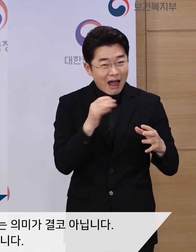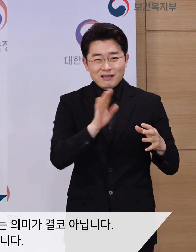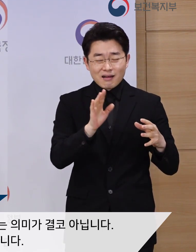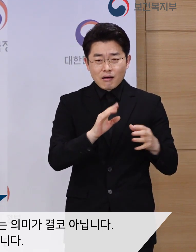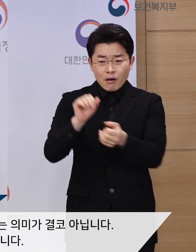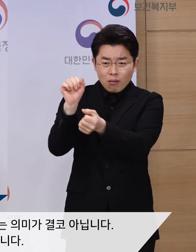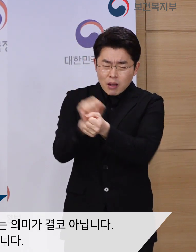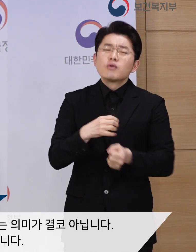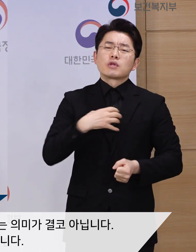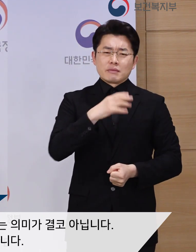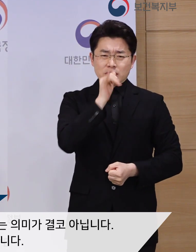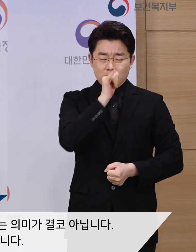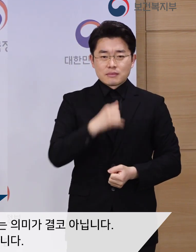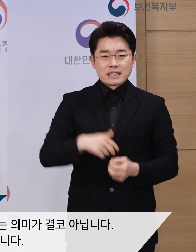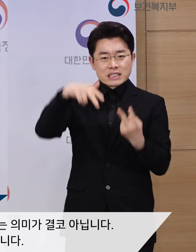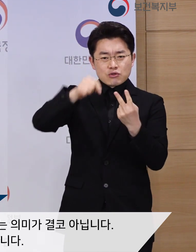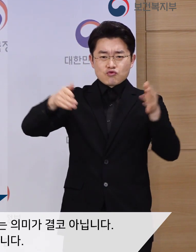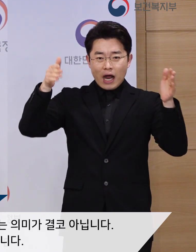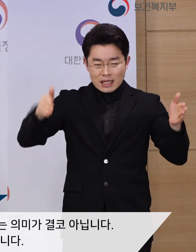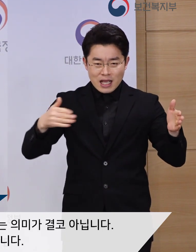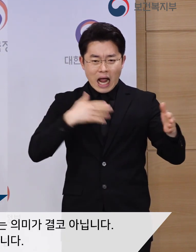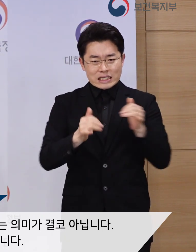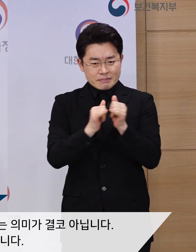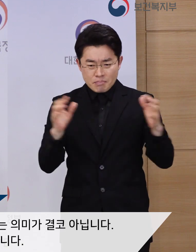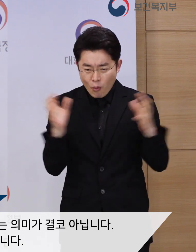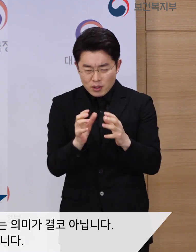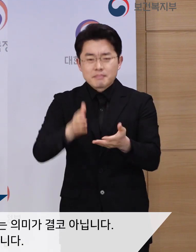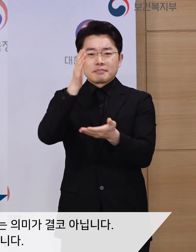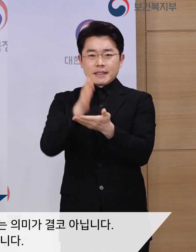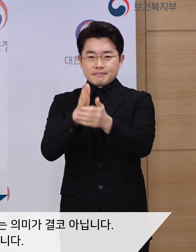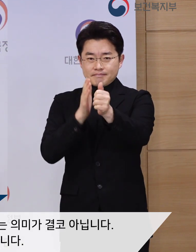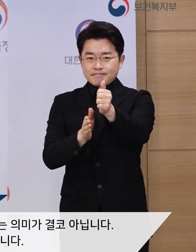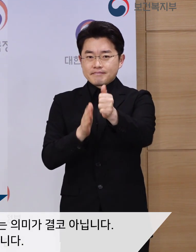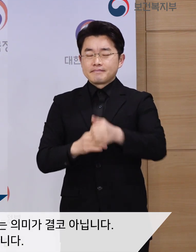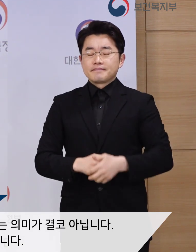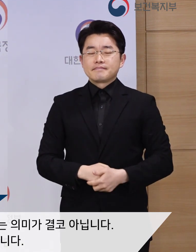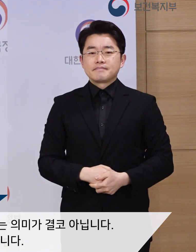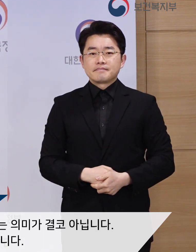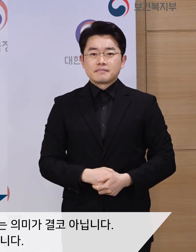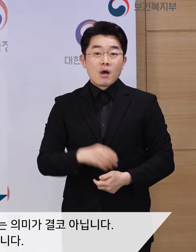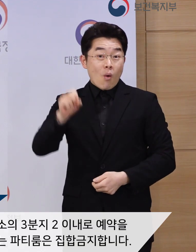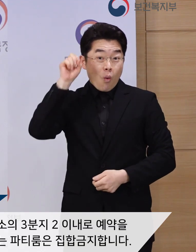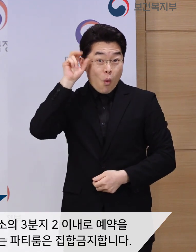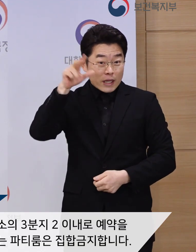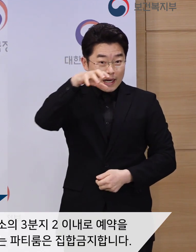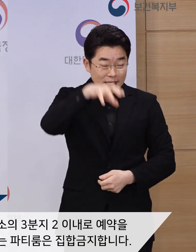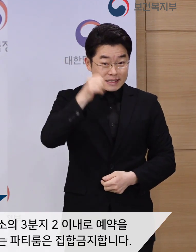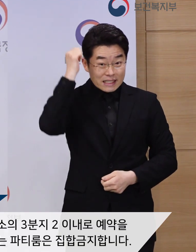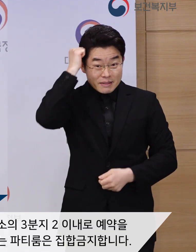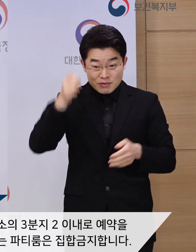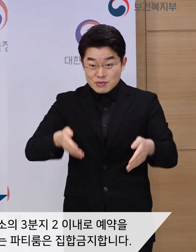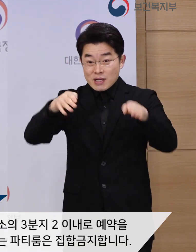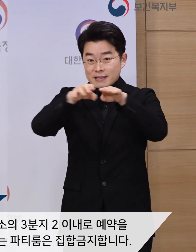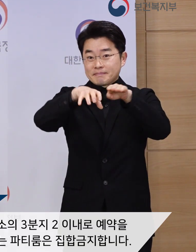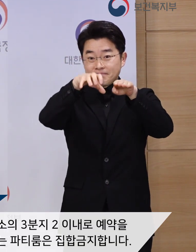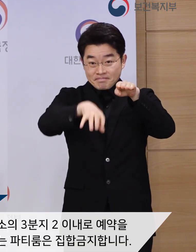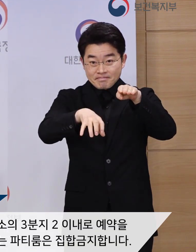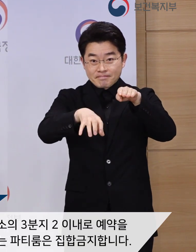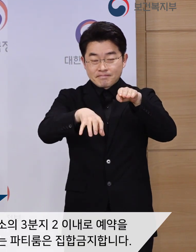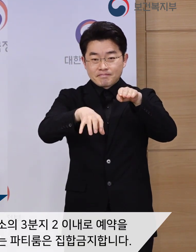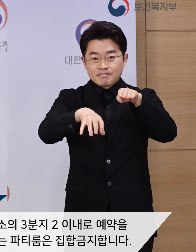결코 아닙니다. 2주간의 모든 사적 모임을 취소해 주시기 바랍니다. 호텔,